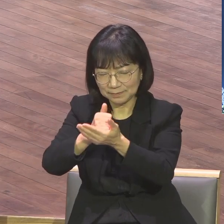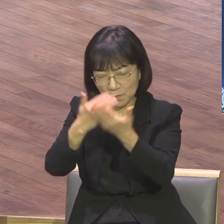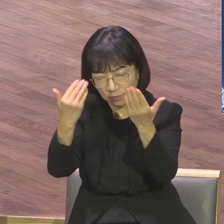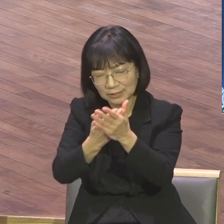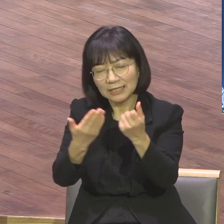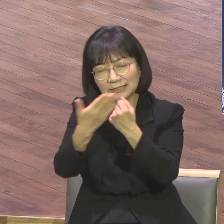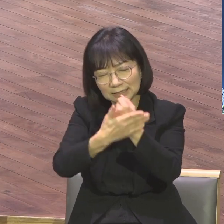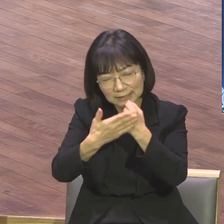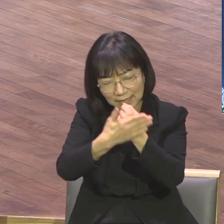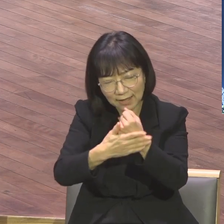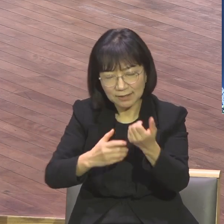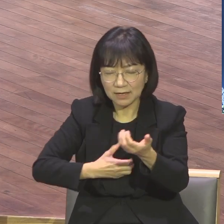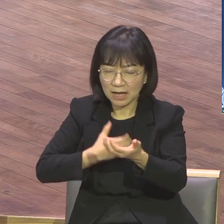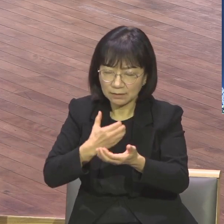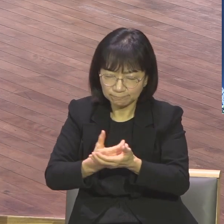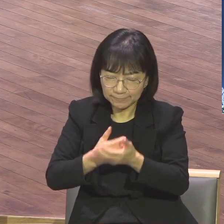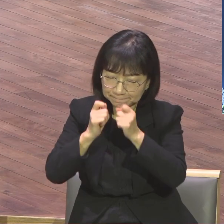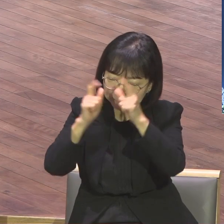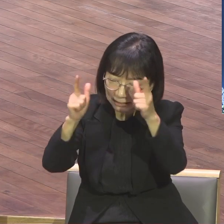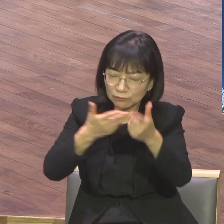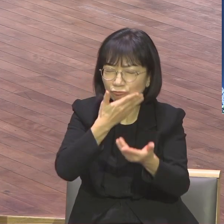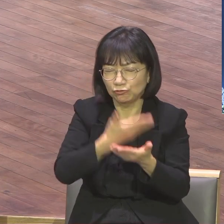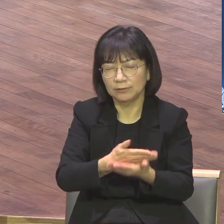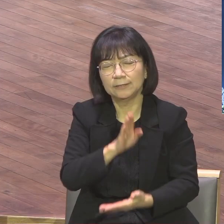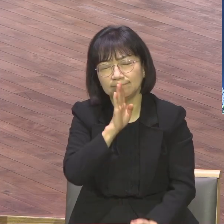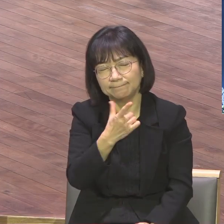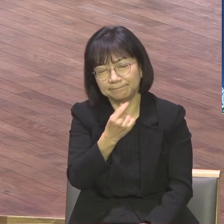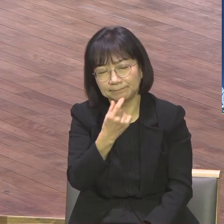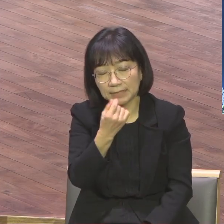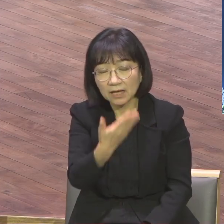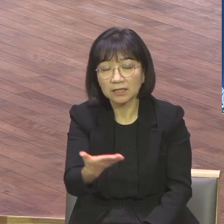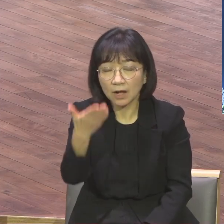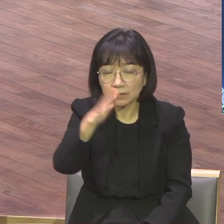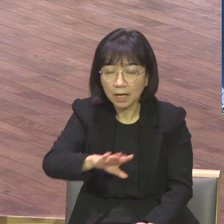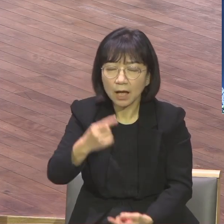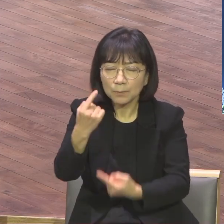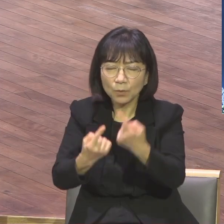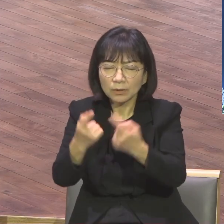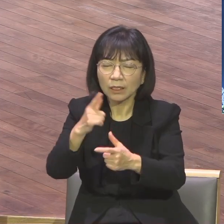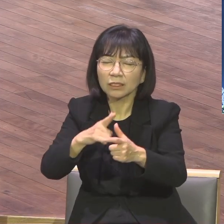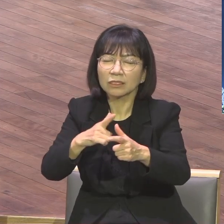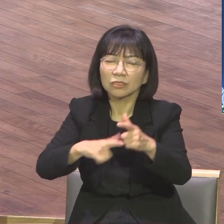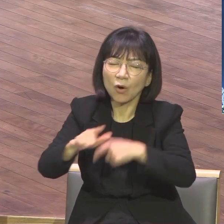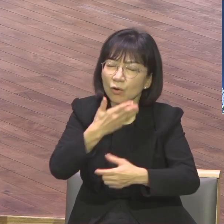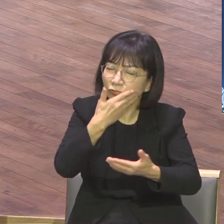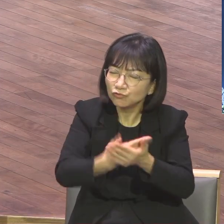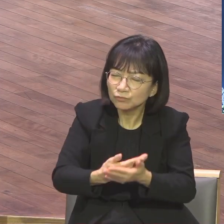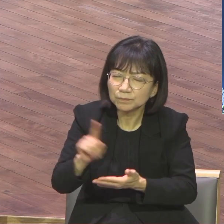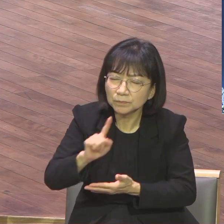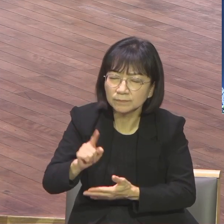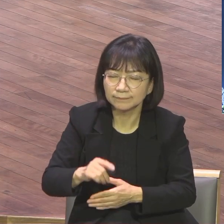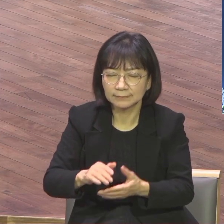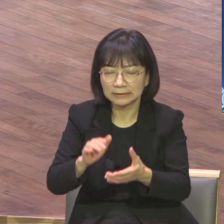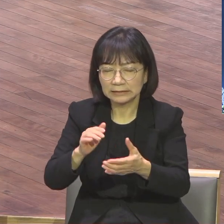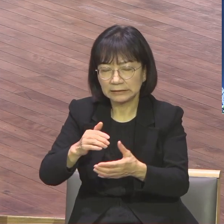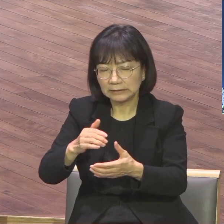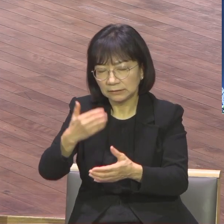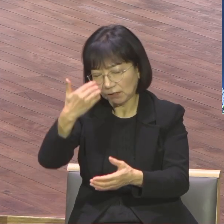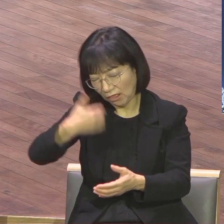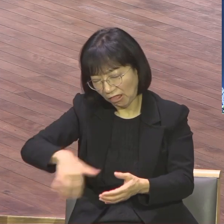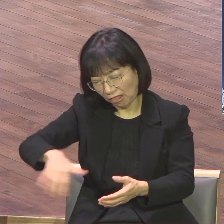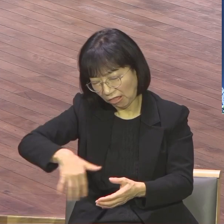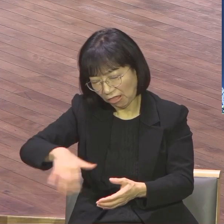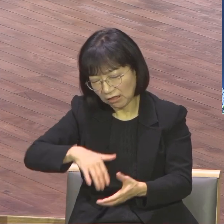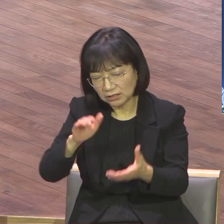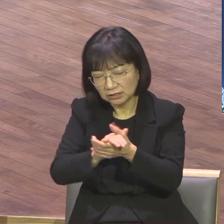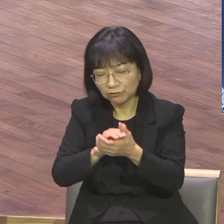중요하고 감동 받는 것도 중요하고 깨닫는 것도 중요하지만 그보다 더 중요한 것이 이 중풍병자의 내 친구들처럼 행동한다는